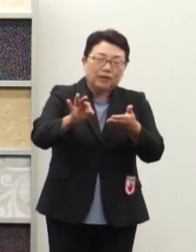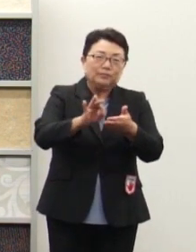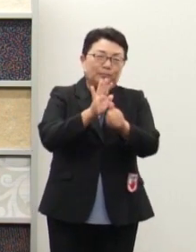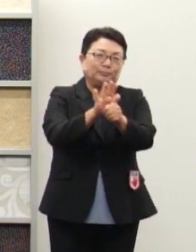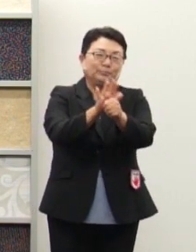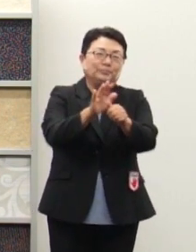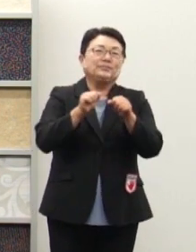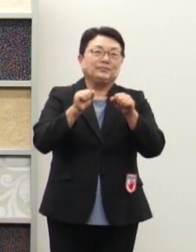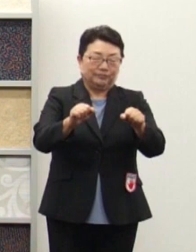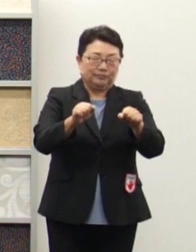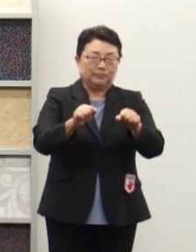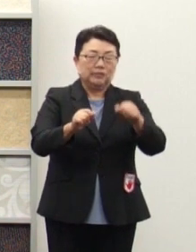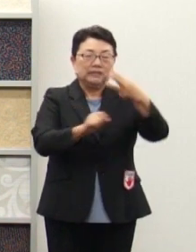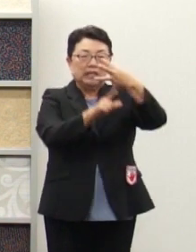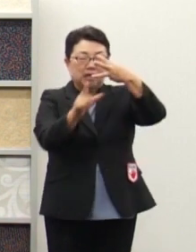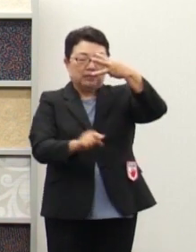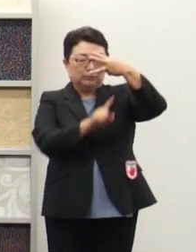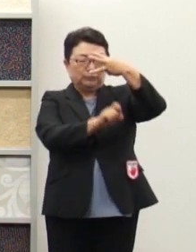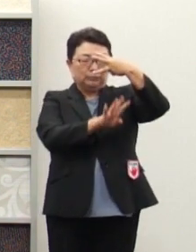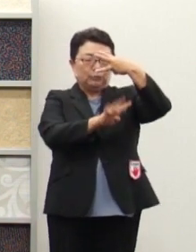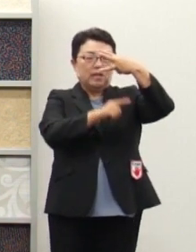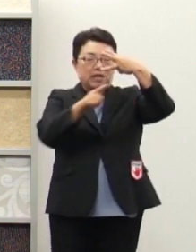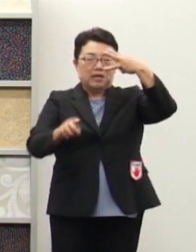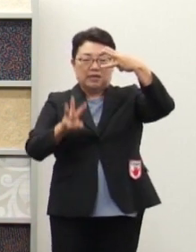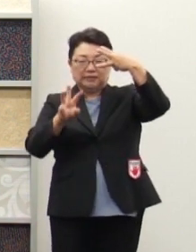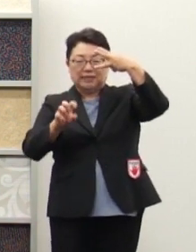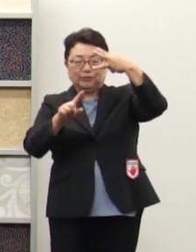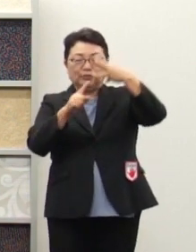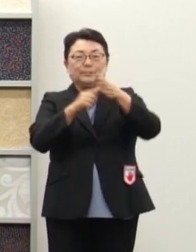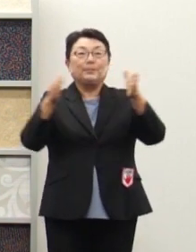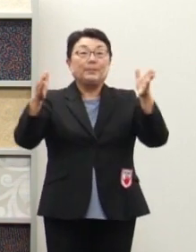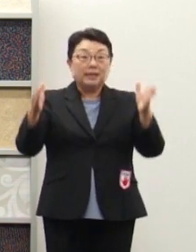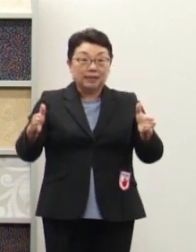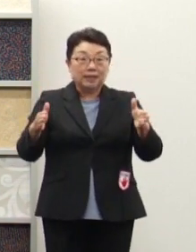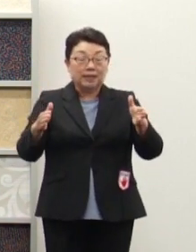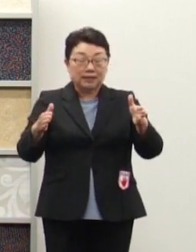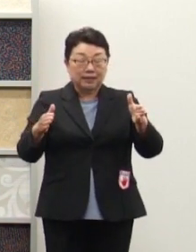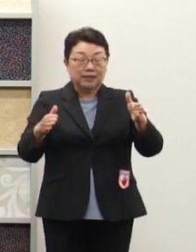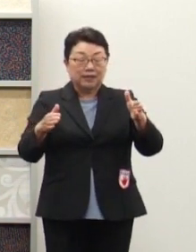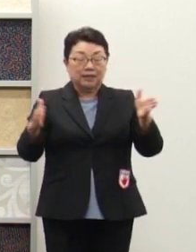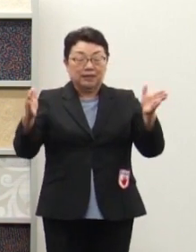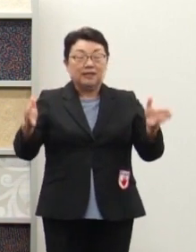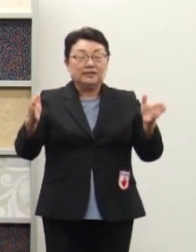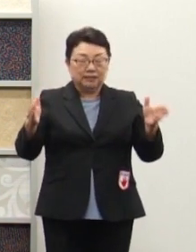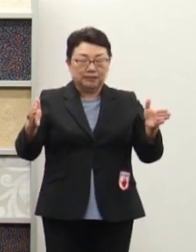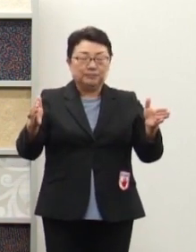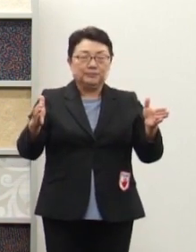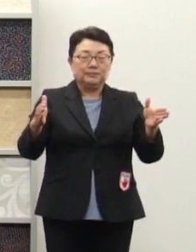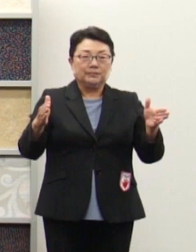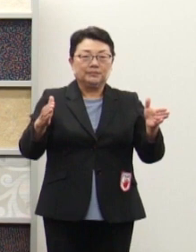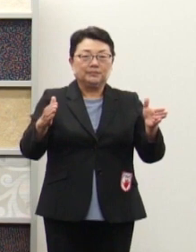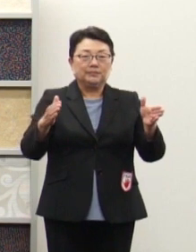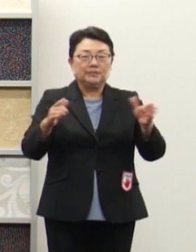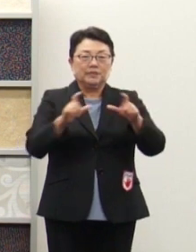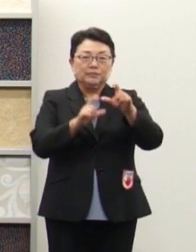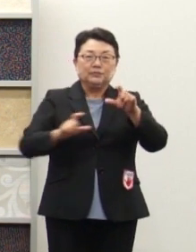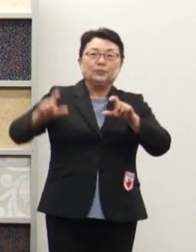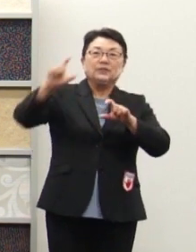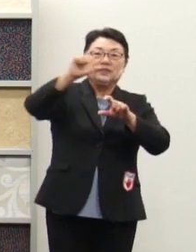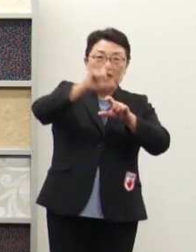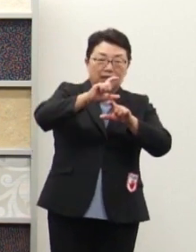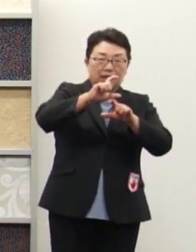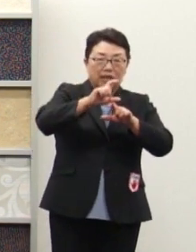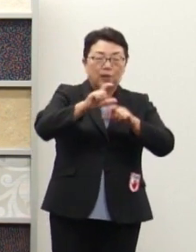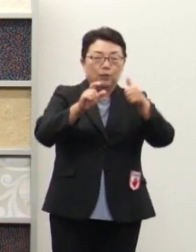ため、今月14日から31日まで今年度内におきまして、上乗せ率を現行